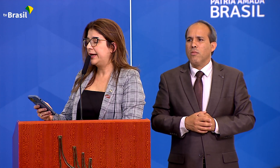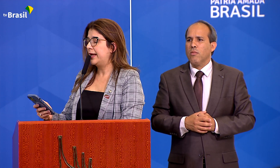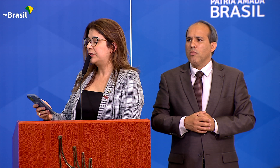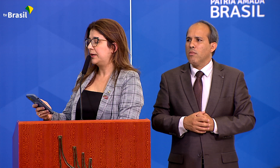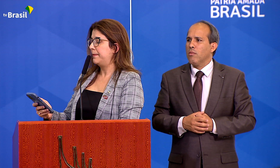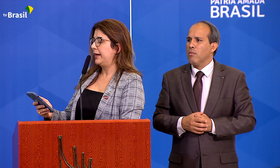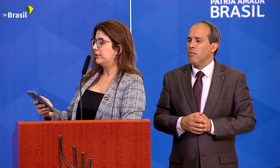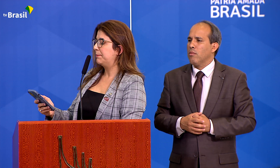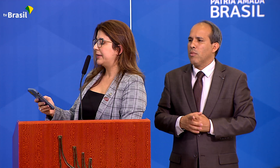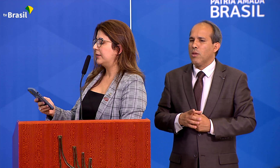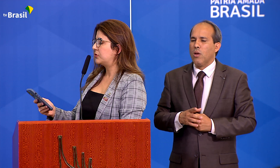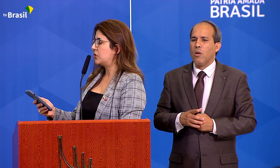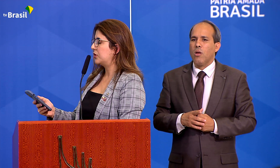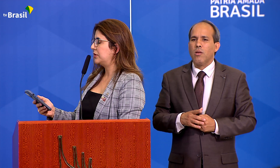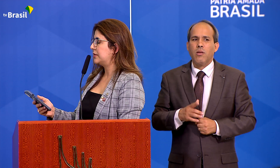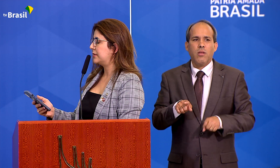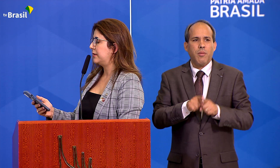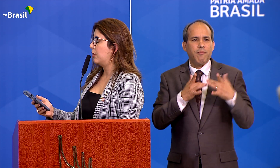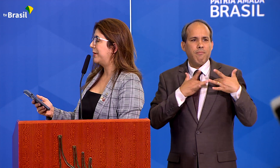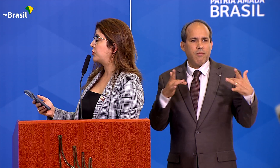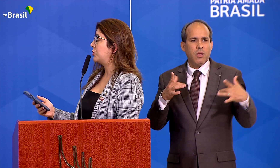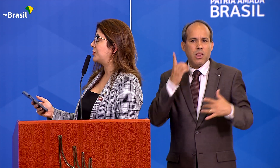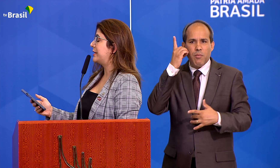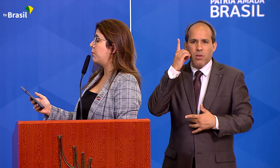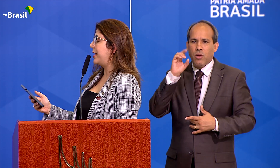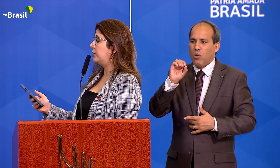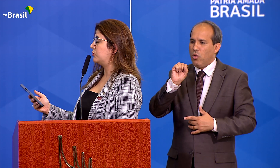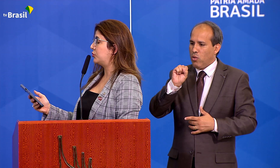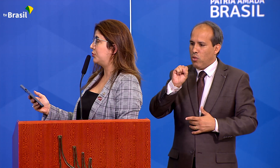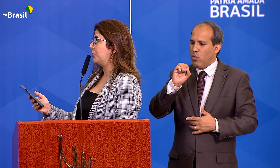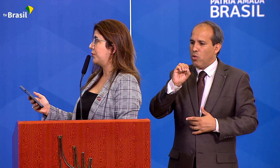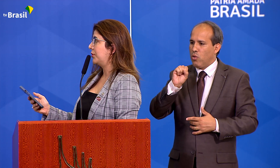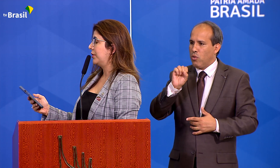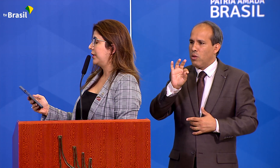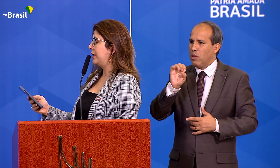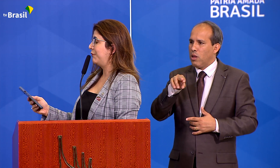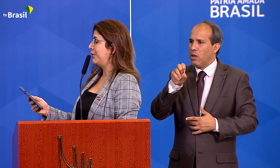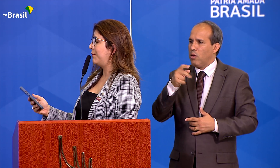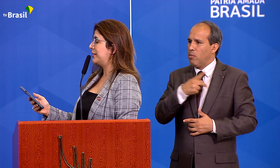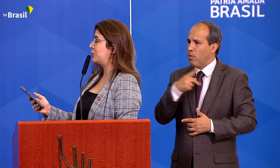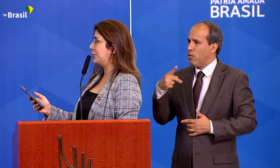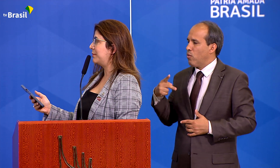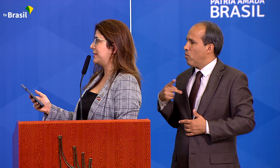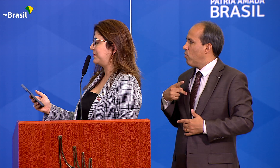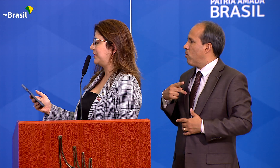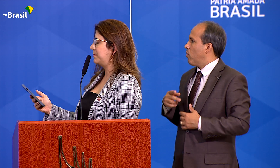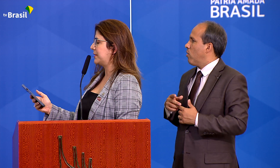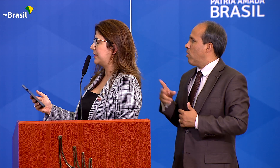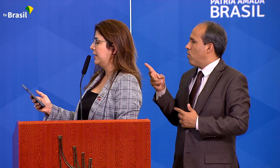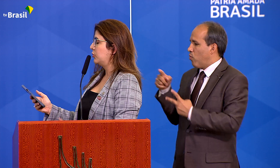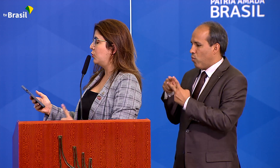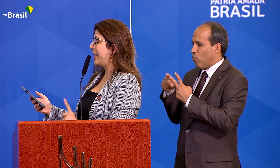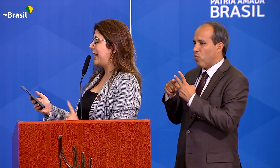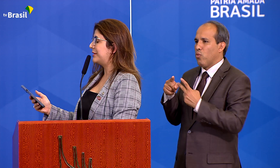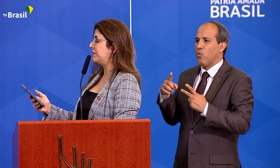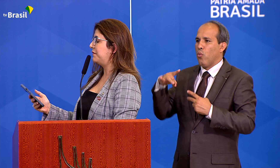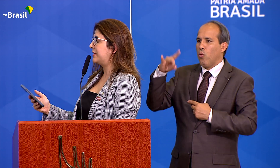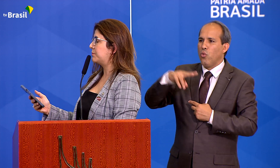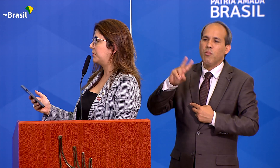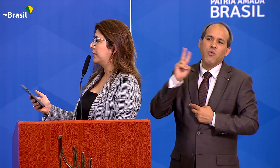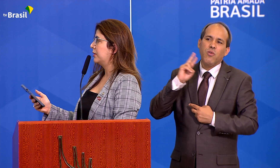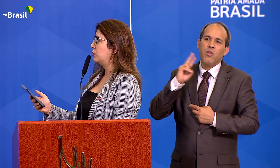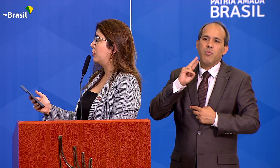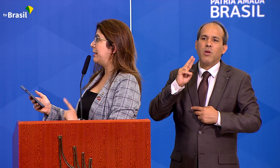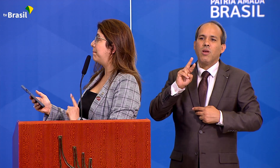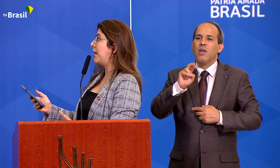a minha solidariedade também é o deputado Sóstenes e é o Pastor José Wellington Júnior que foram as últimas vítimas do